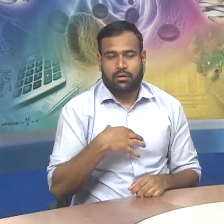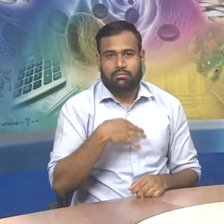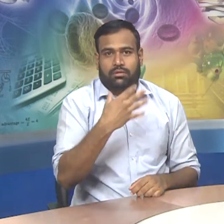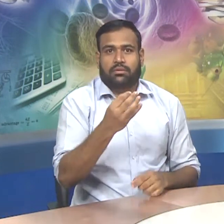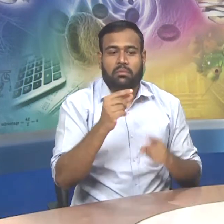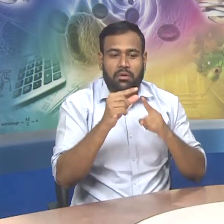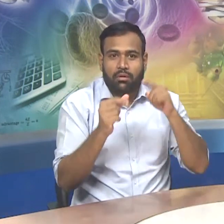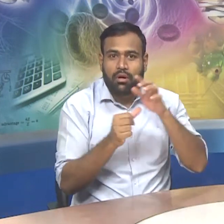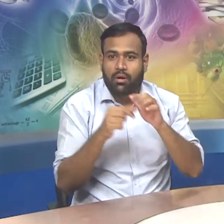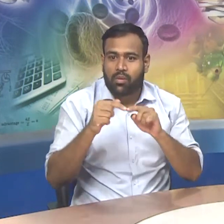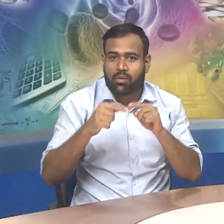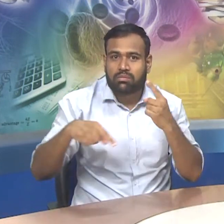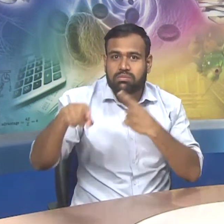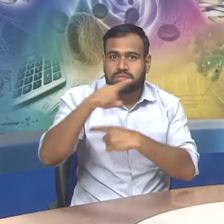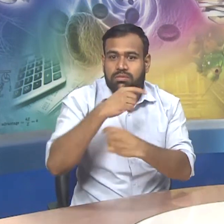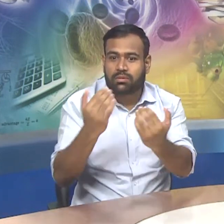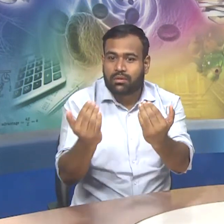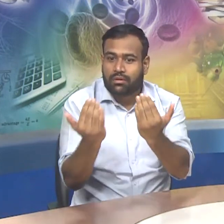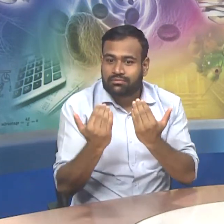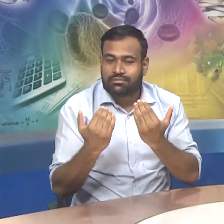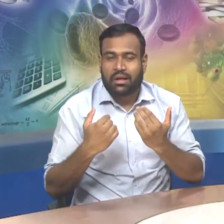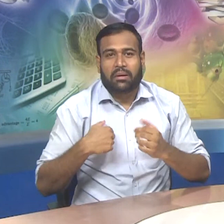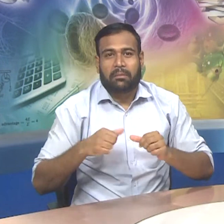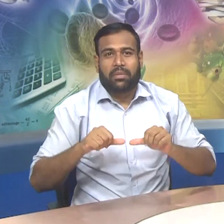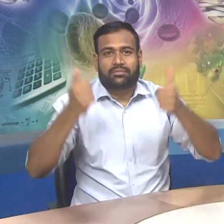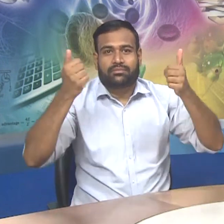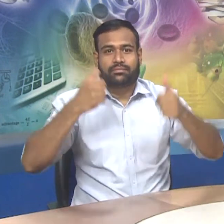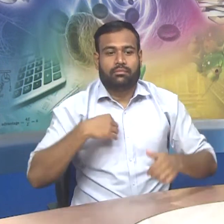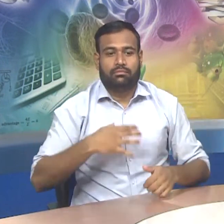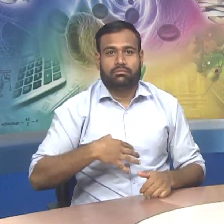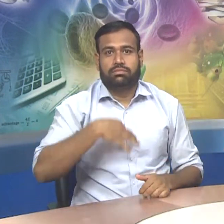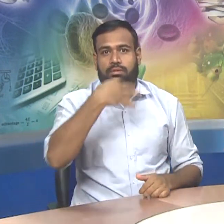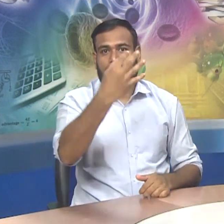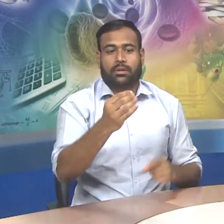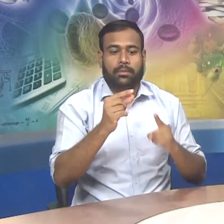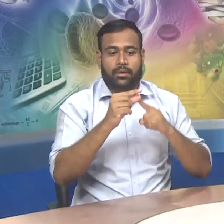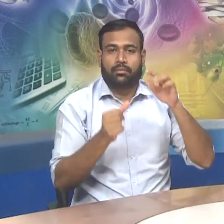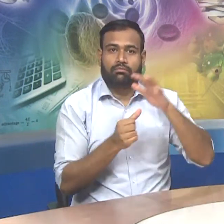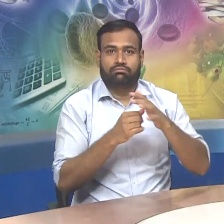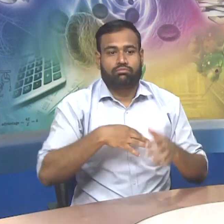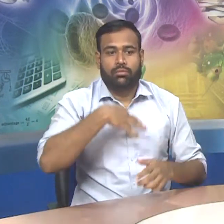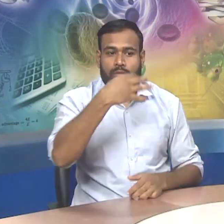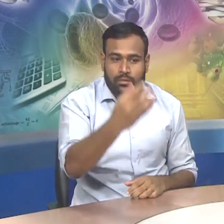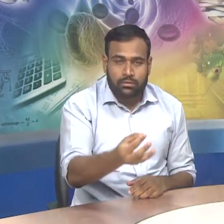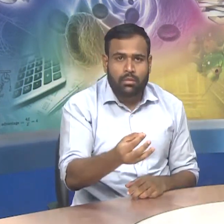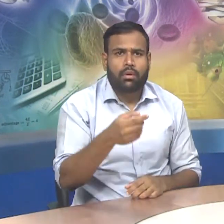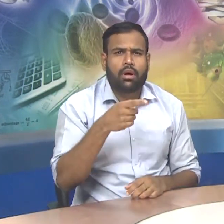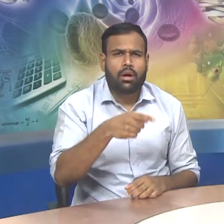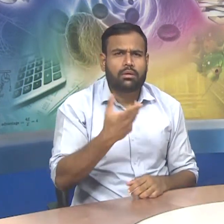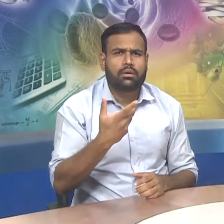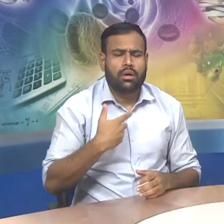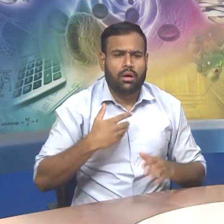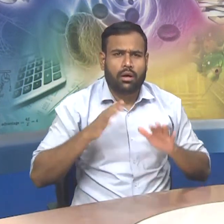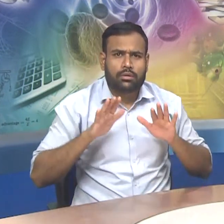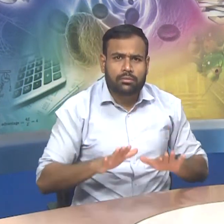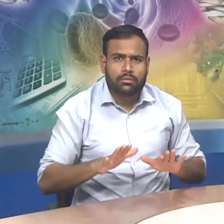well. Now let us understand how the tenure of president is and how